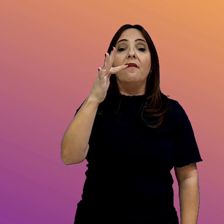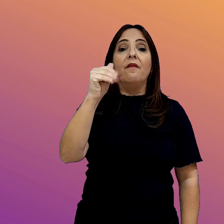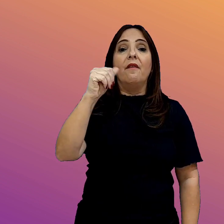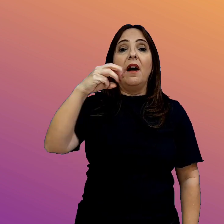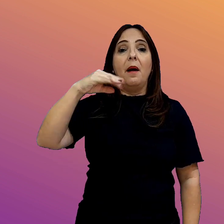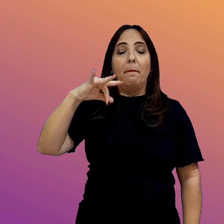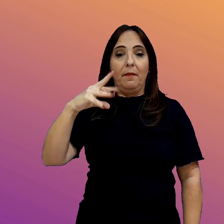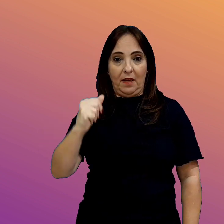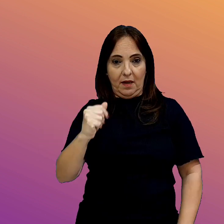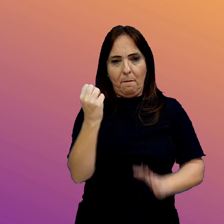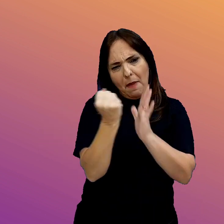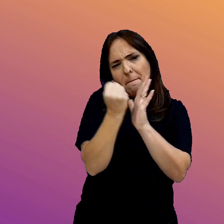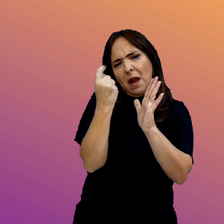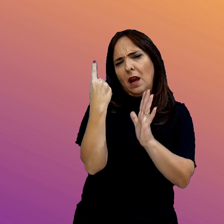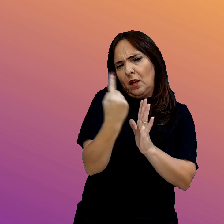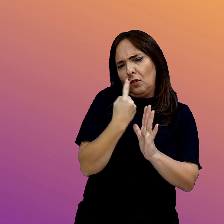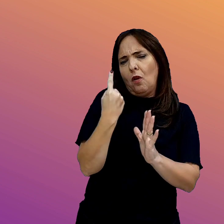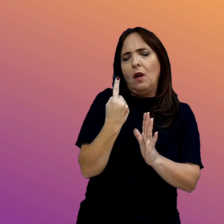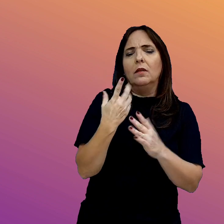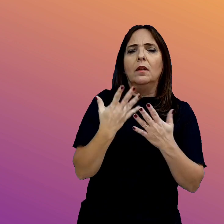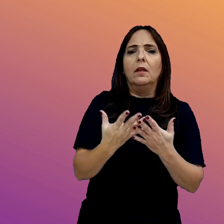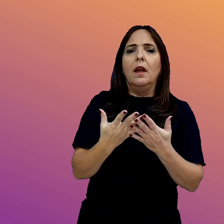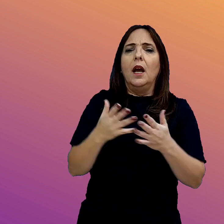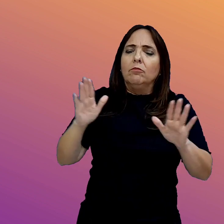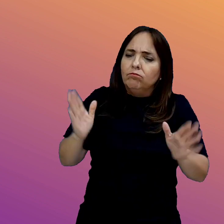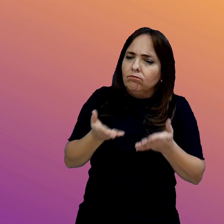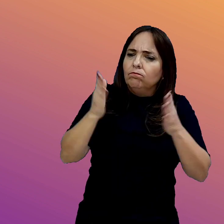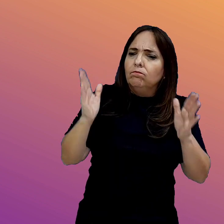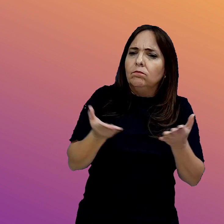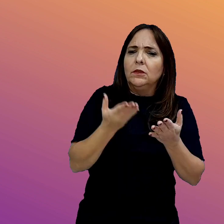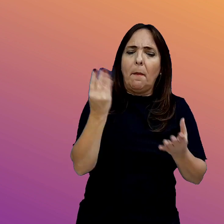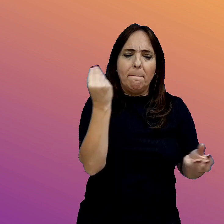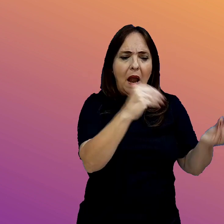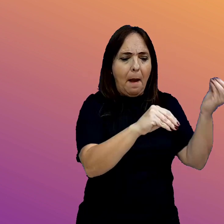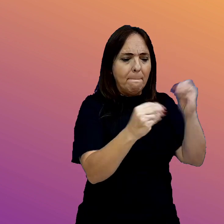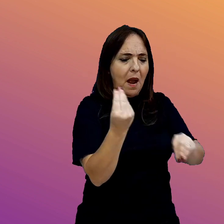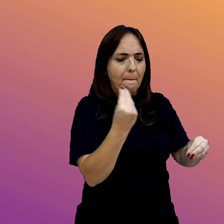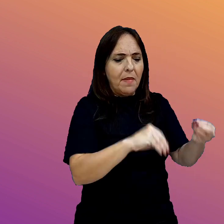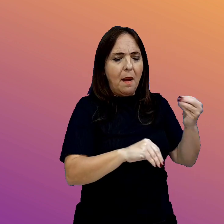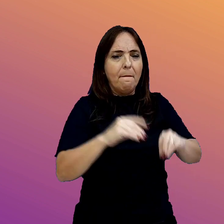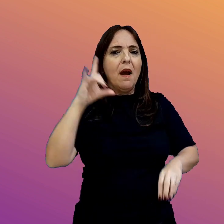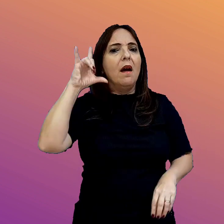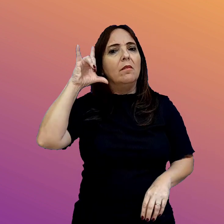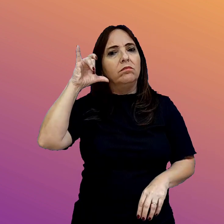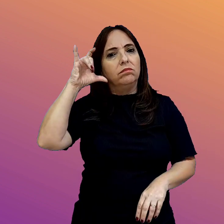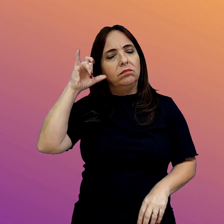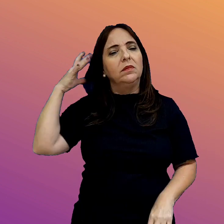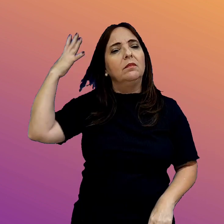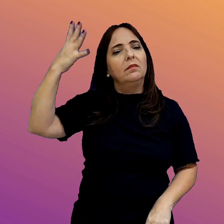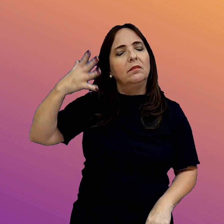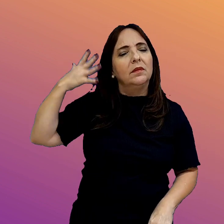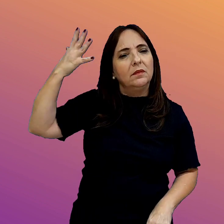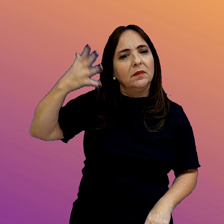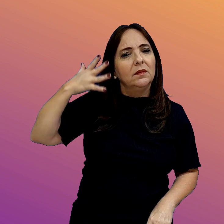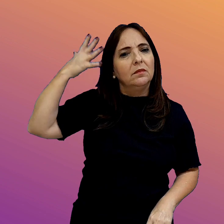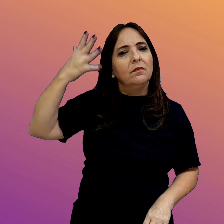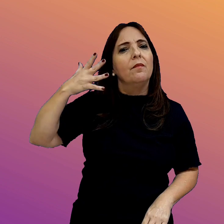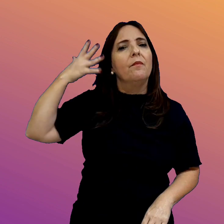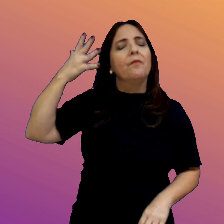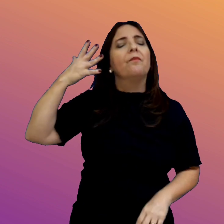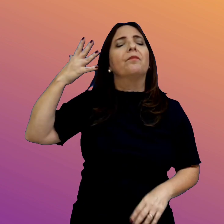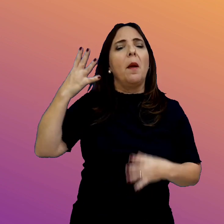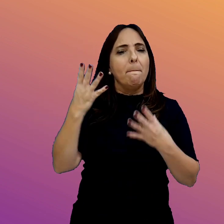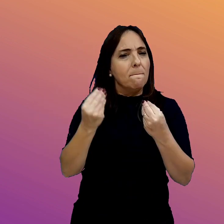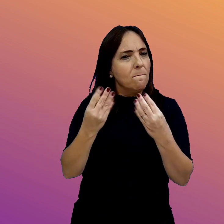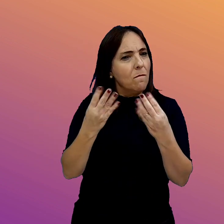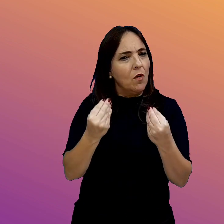alimentar esse Instagram com conteúdo nosso, de palestras, pregações, mensagens, muitos artigos que a gente escreve